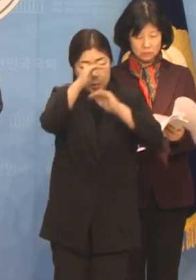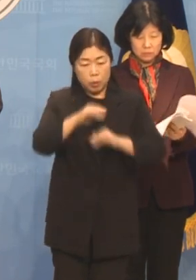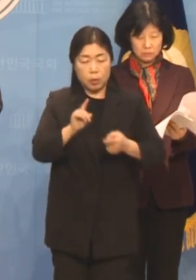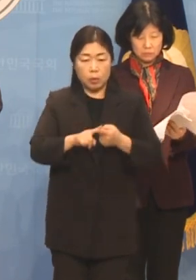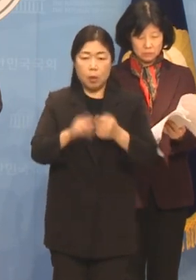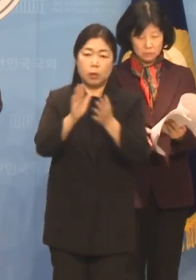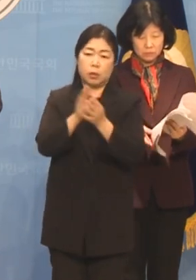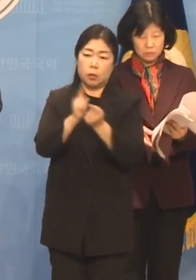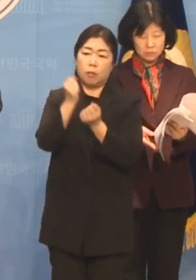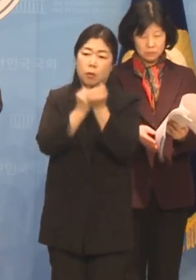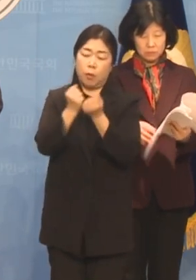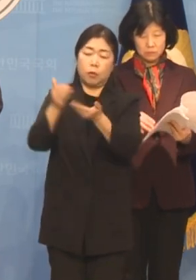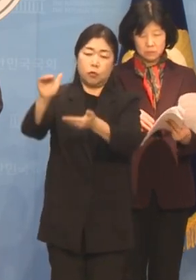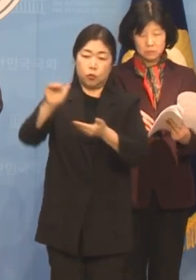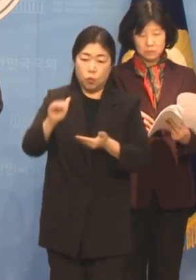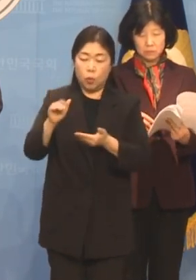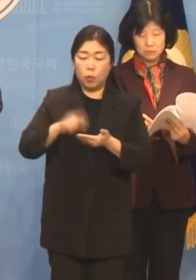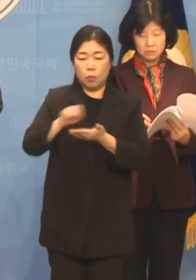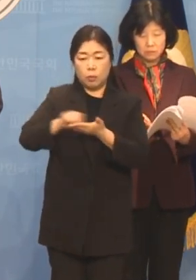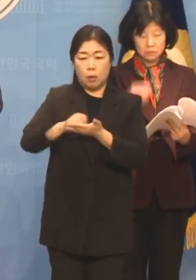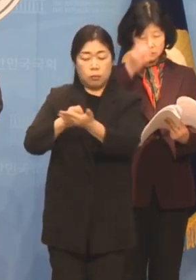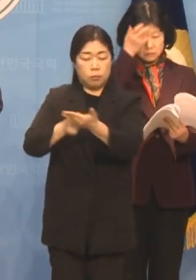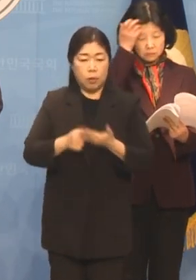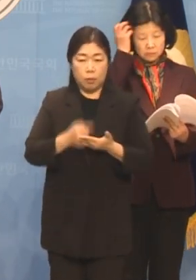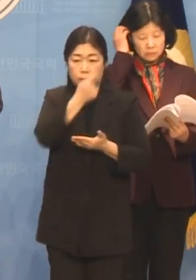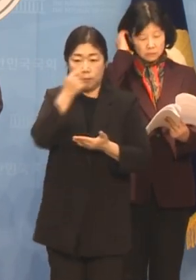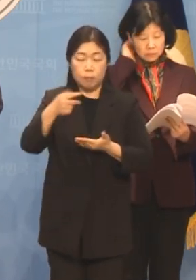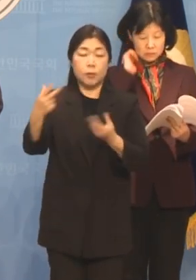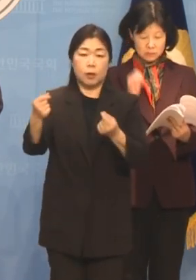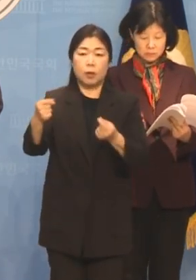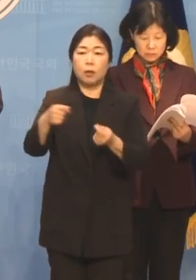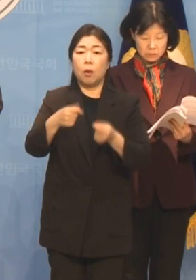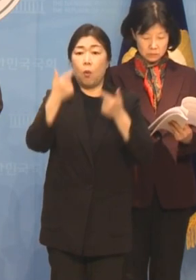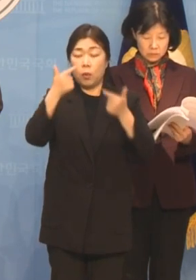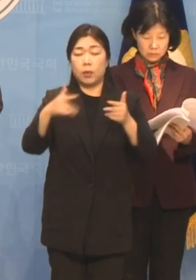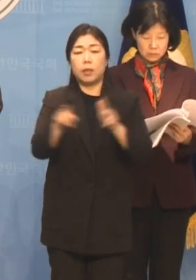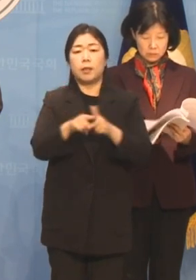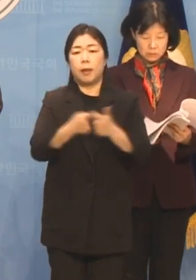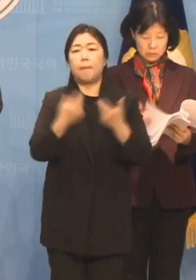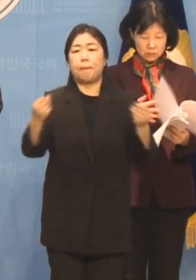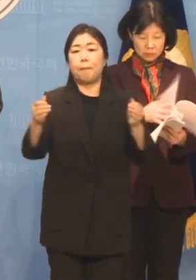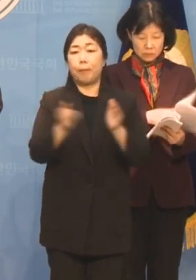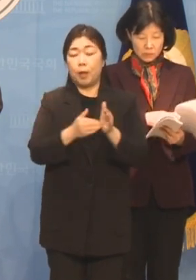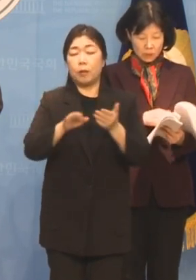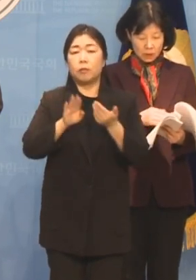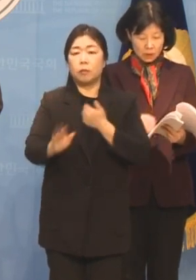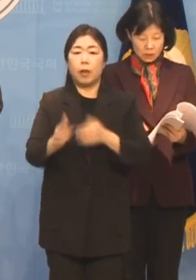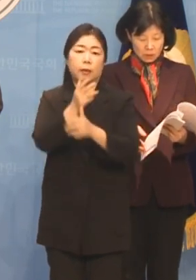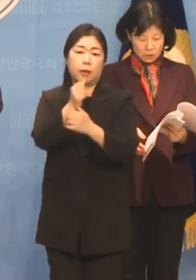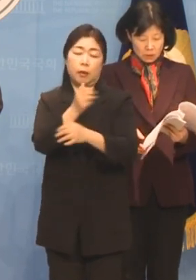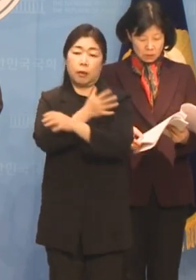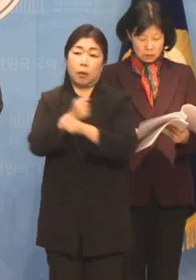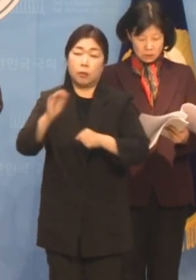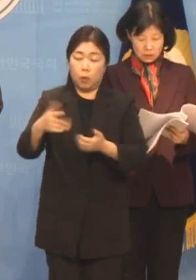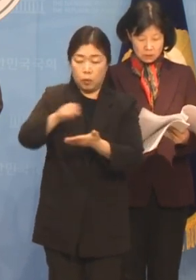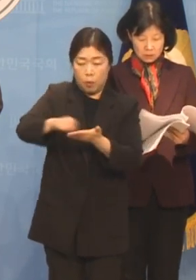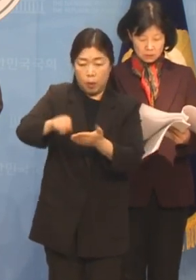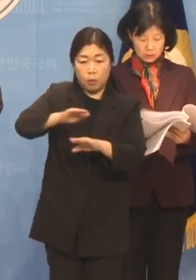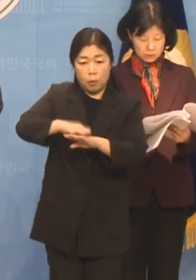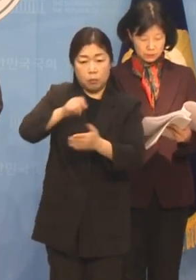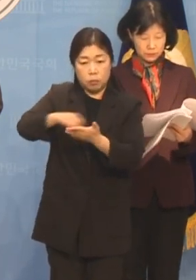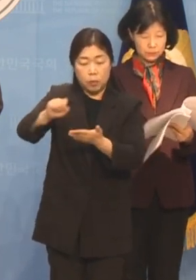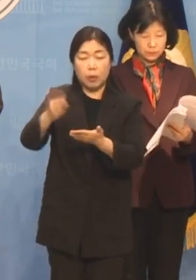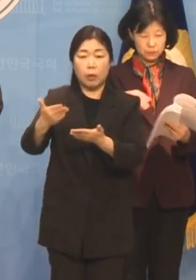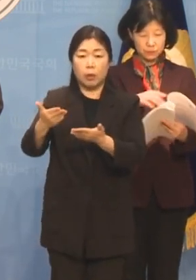설명하거나 기록하도록 하고 판매자는 고객이 실제로 상품을 이해했는지를 관찰하고 확인하려